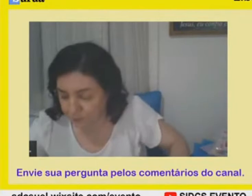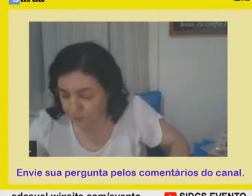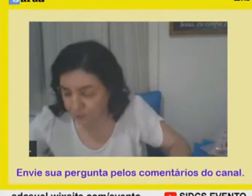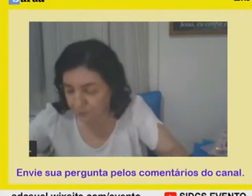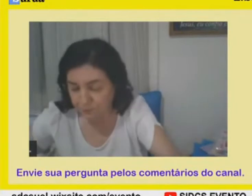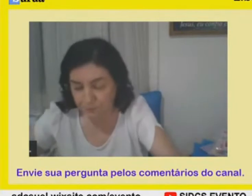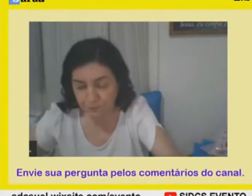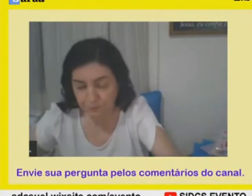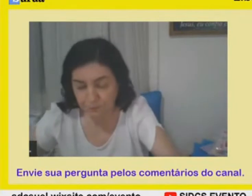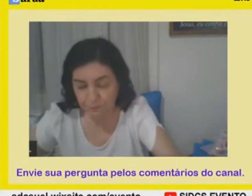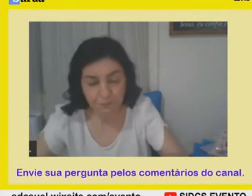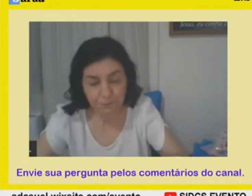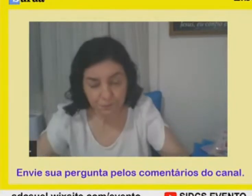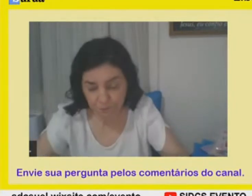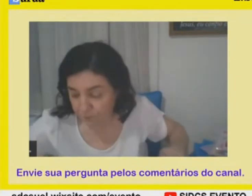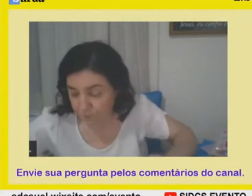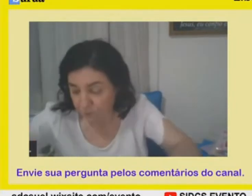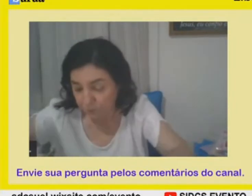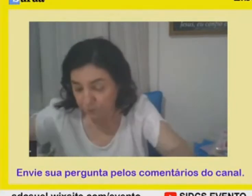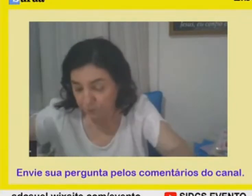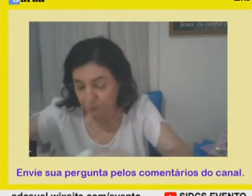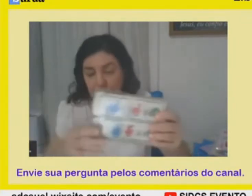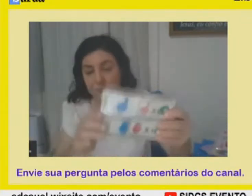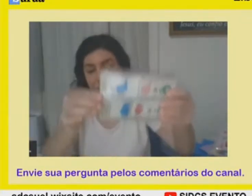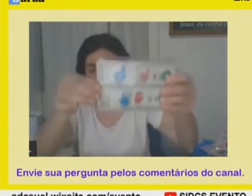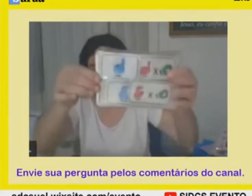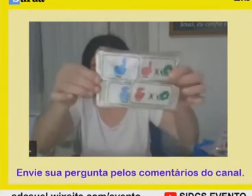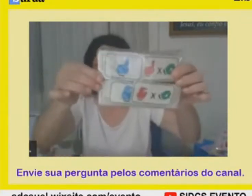um exemplo de um conteúdo.